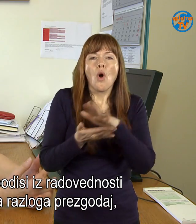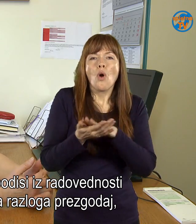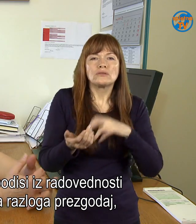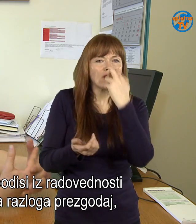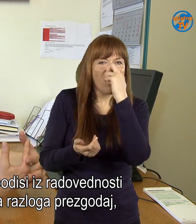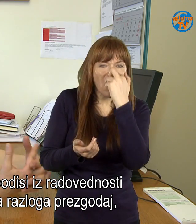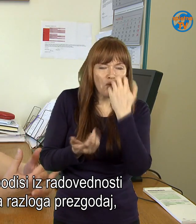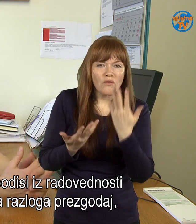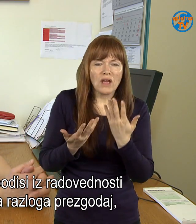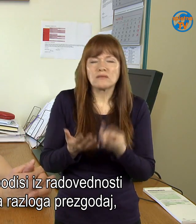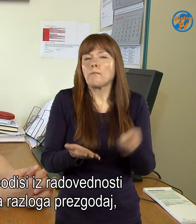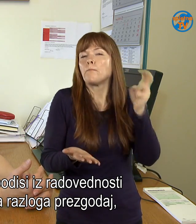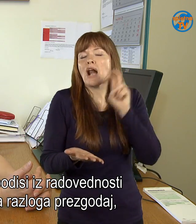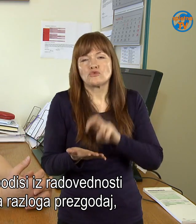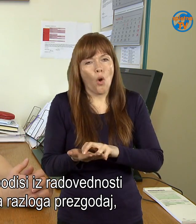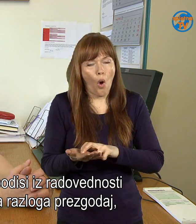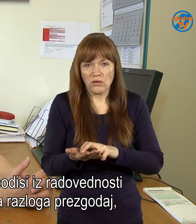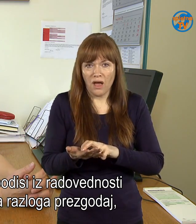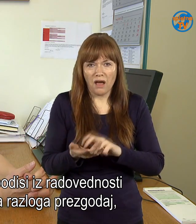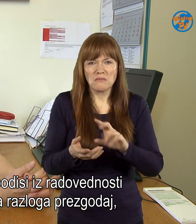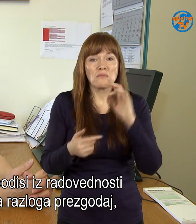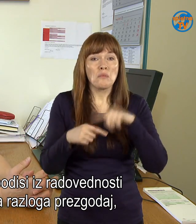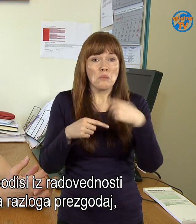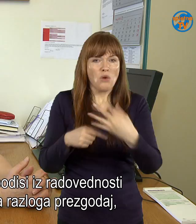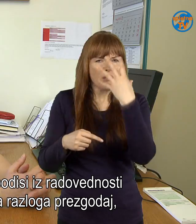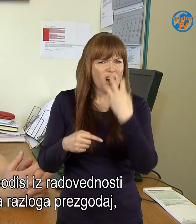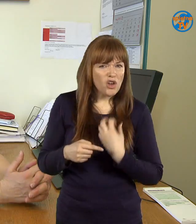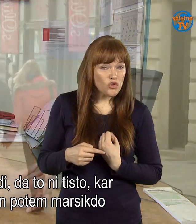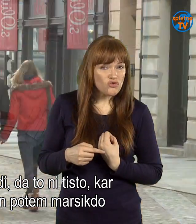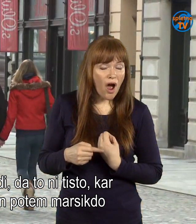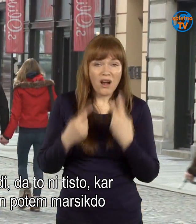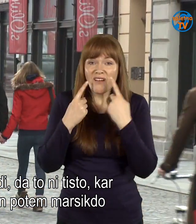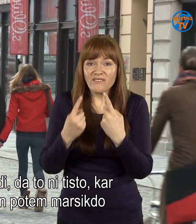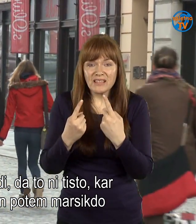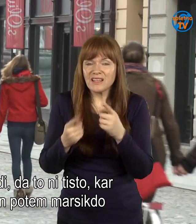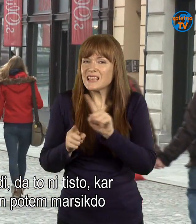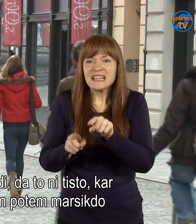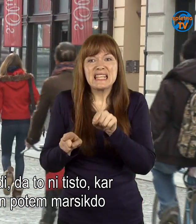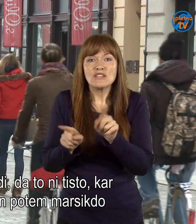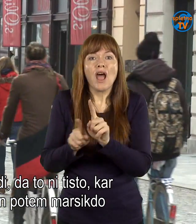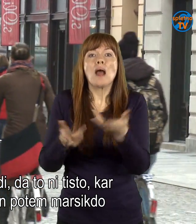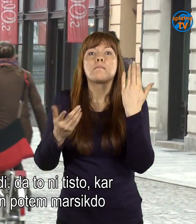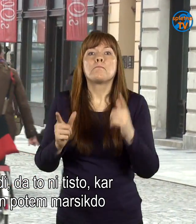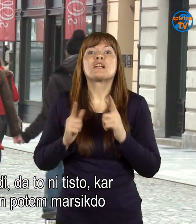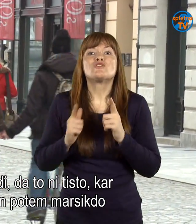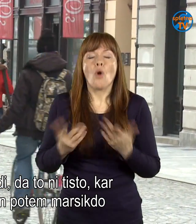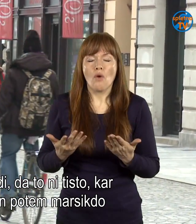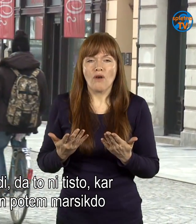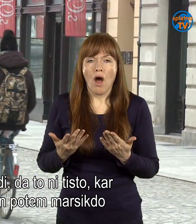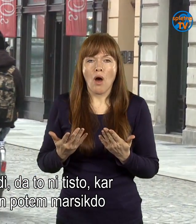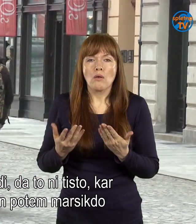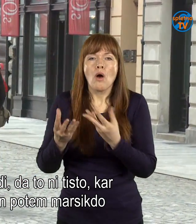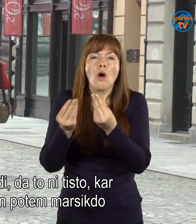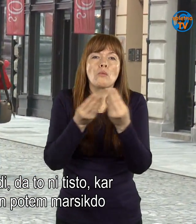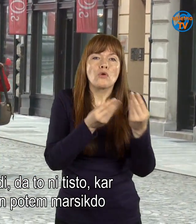iz radovednosti, bodisi iz česa drugega, prezgodaj, je razočaran, vidi, da to ni tisto, kar je